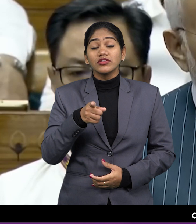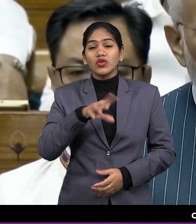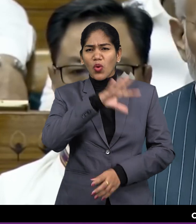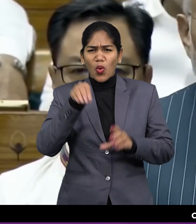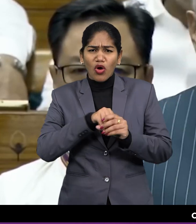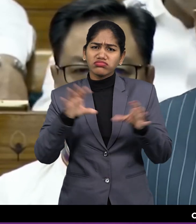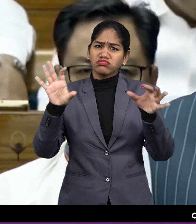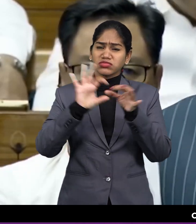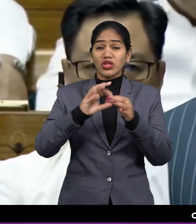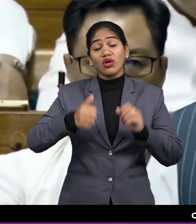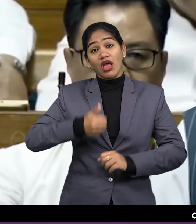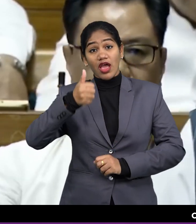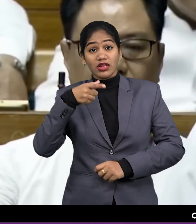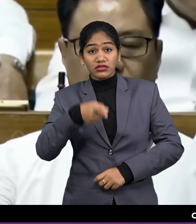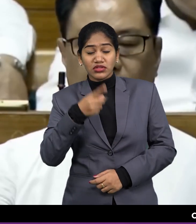యూనియన్ ఎగ్జిక్యూటివ్